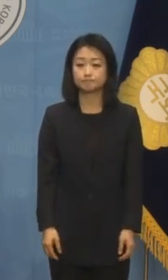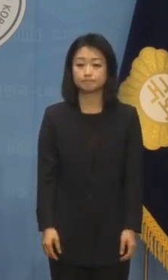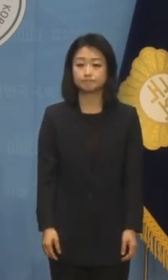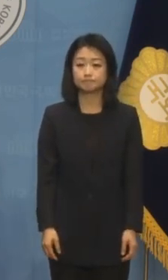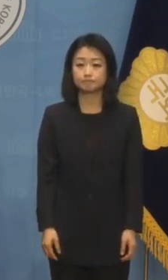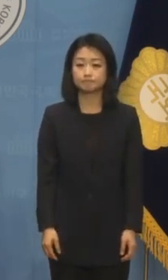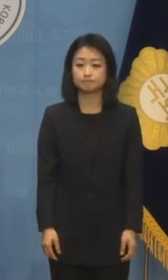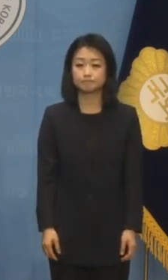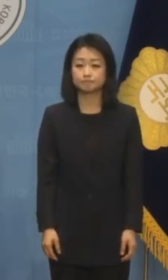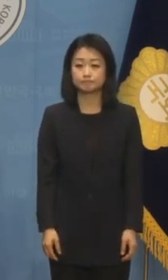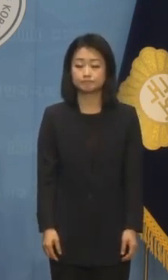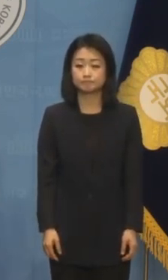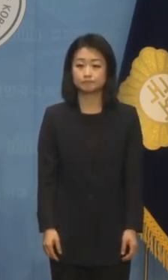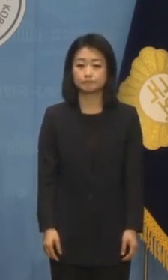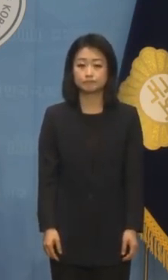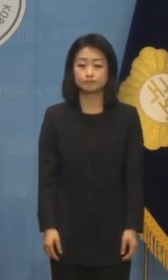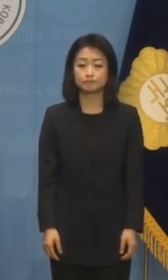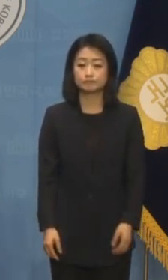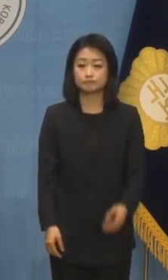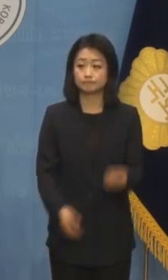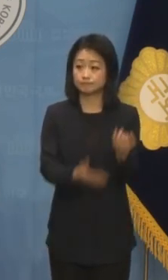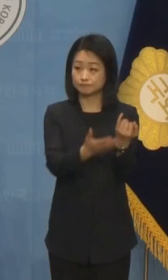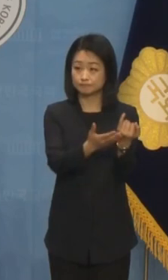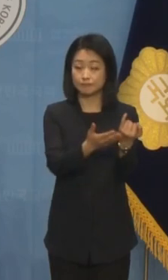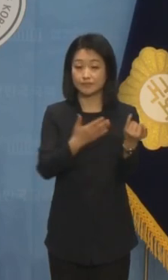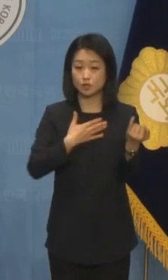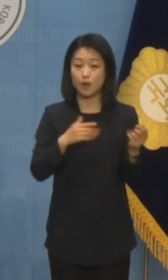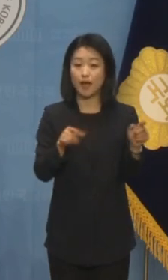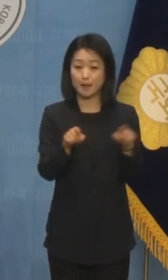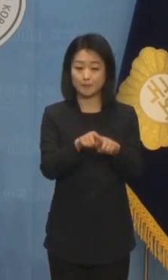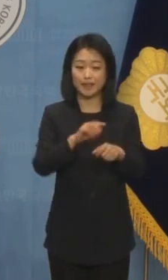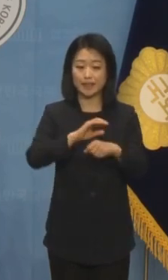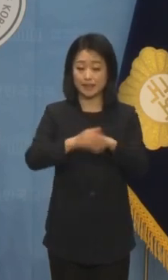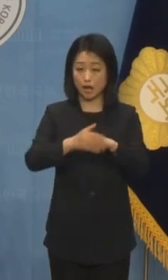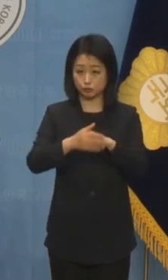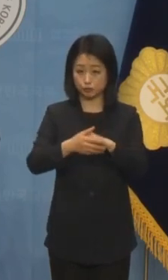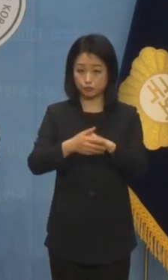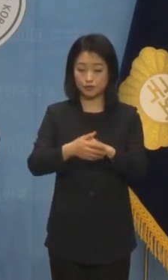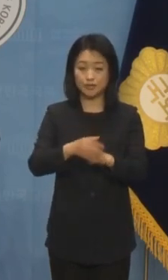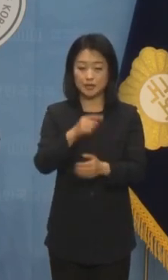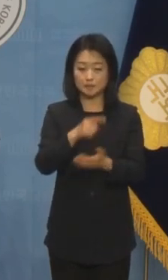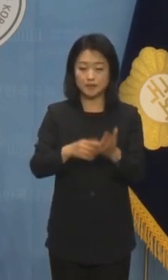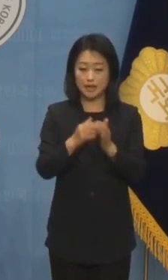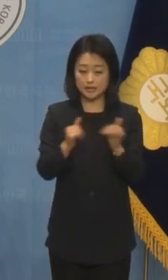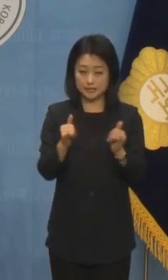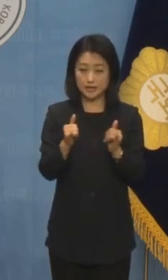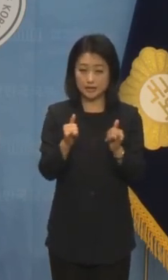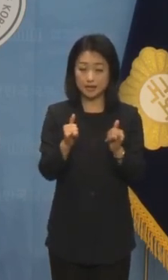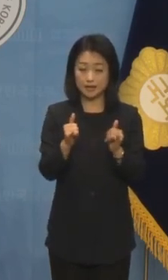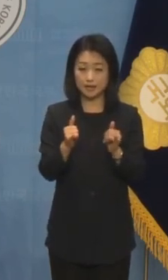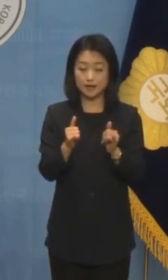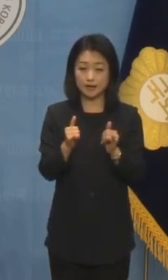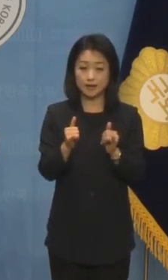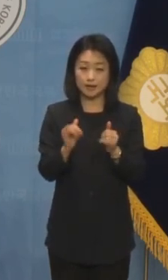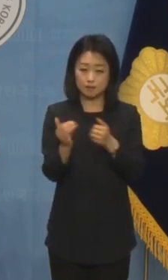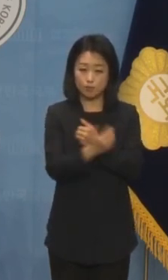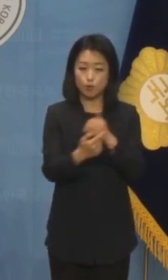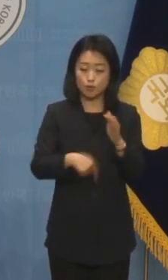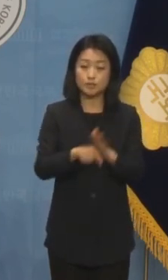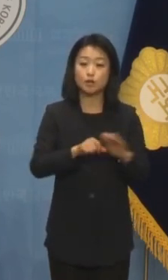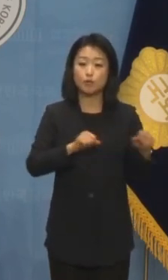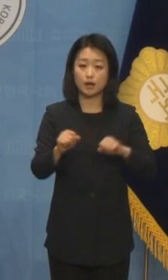일단 저희 고인 되신 분은 저와 함께 대구대책위원회에서 많은 활동을 같이 하셨던